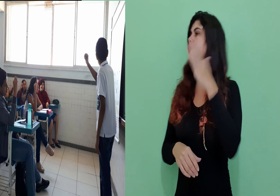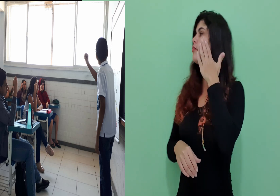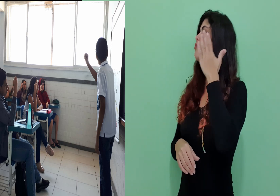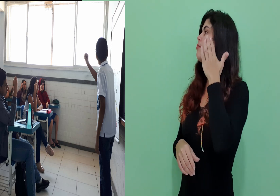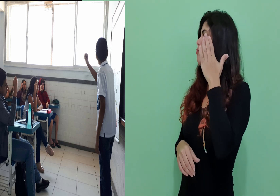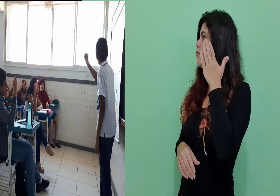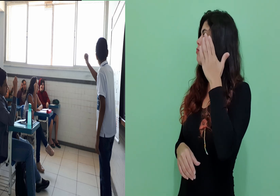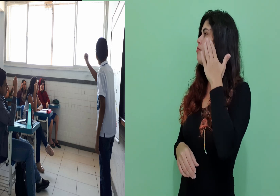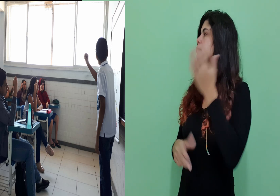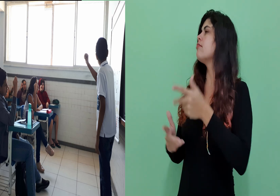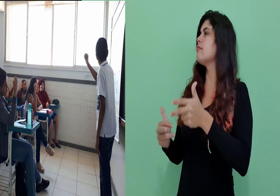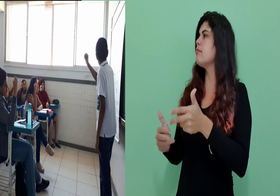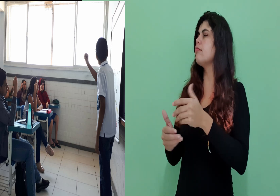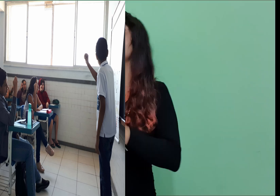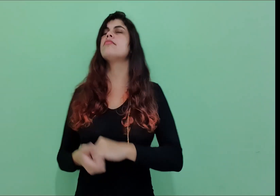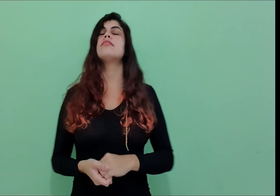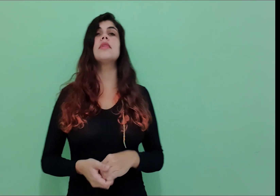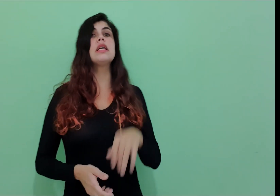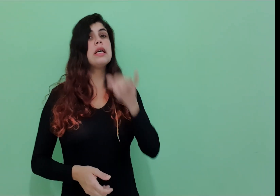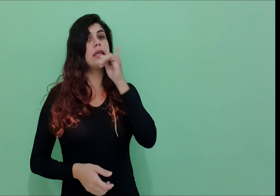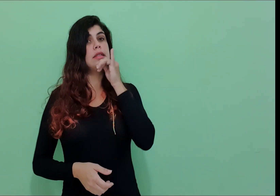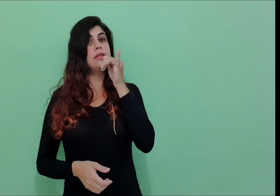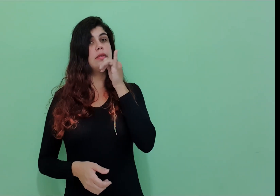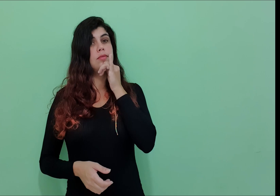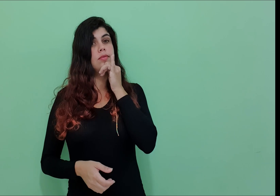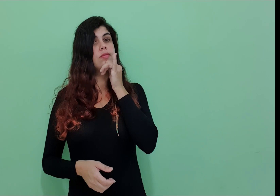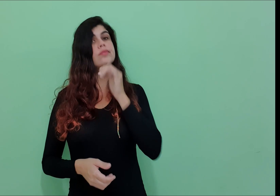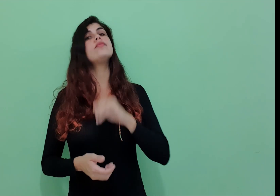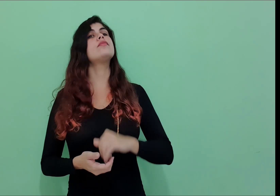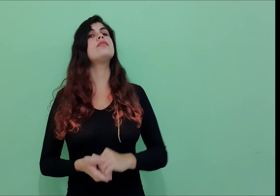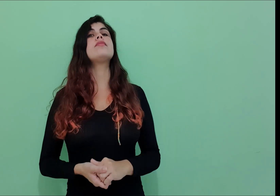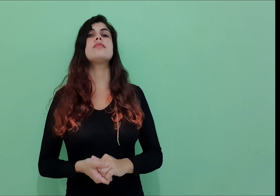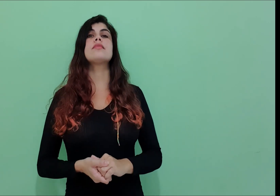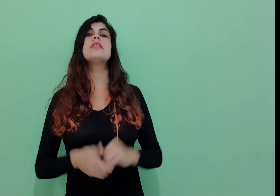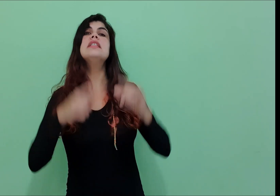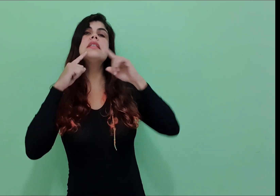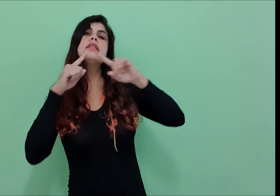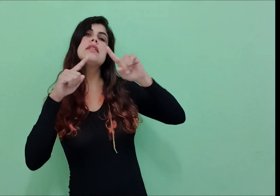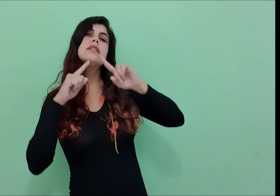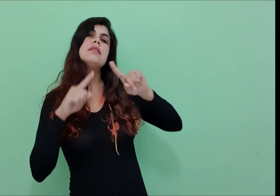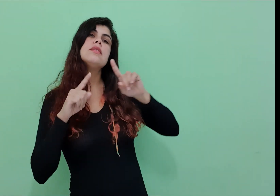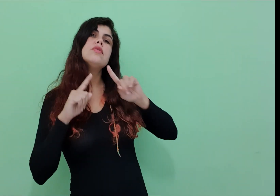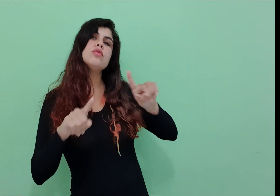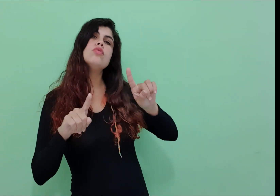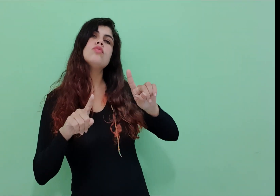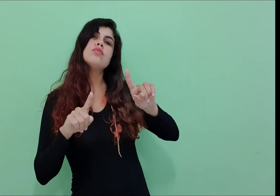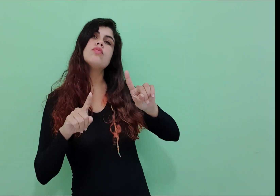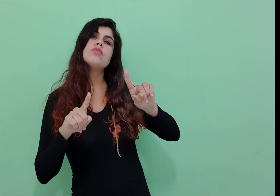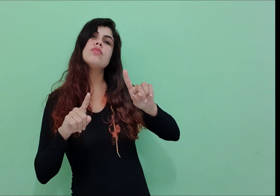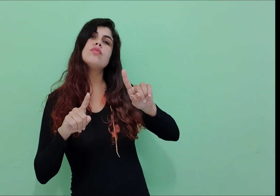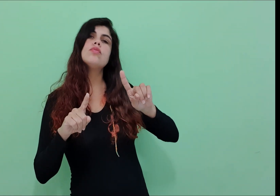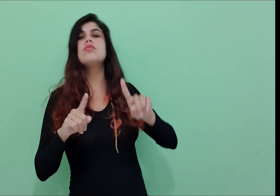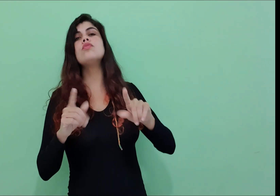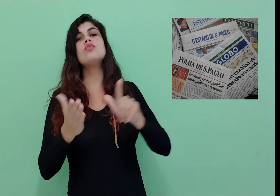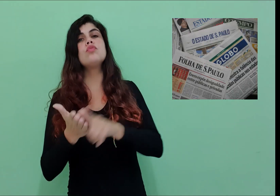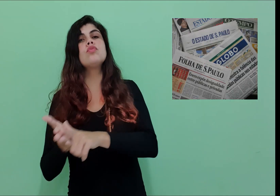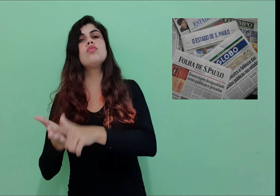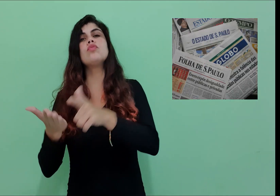receptor. Exemplo: a crítica, um jornal,